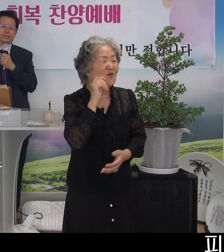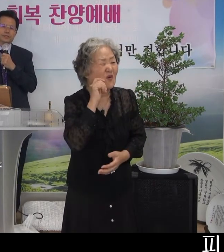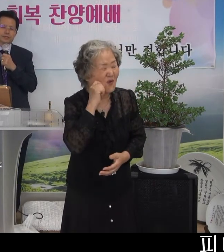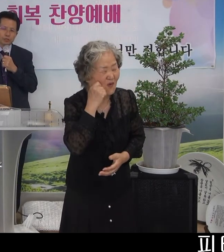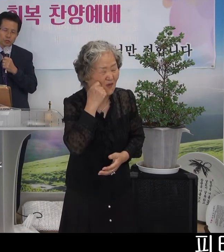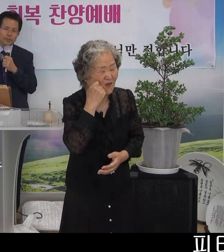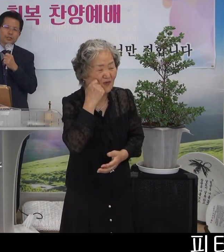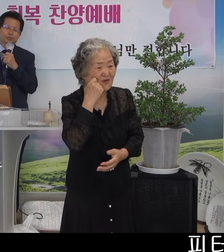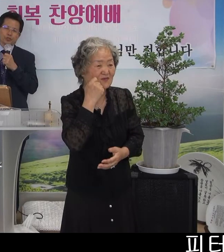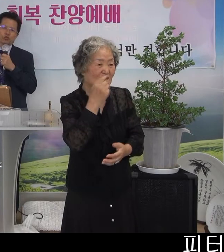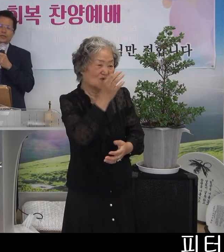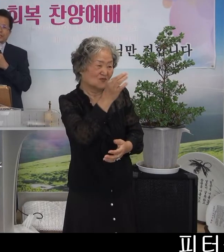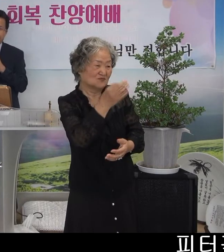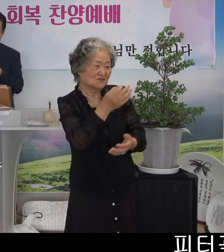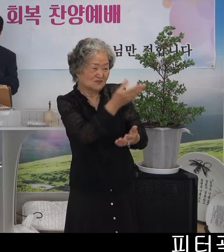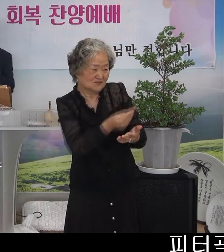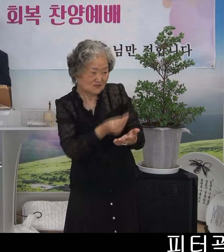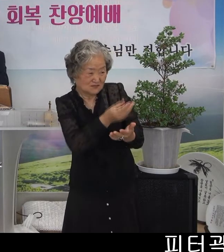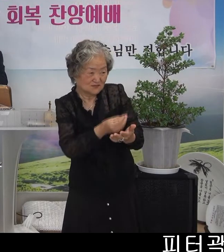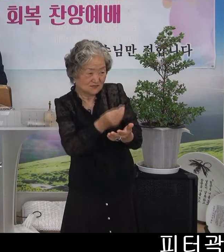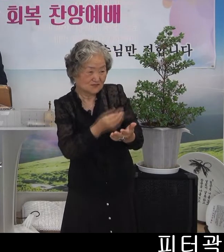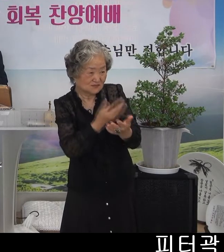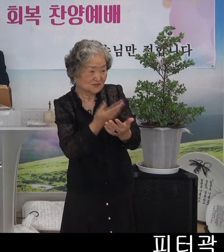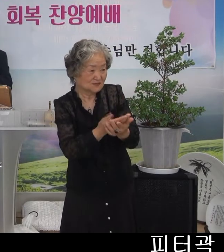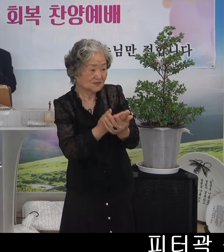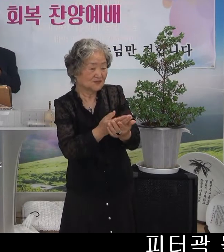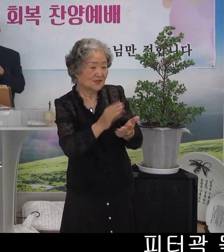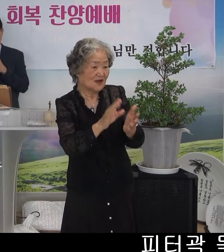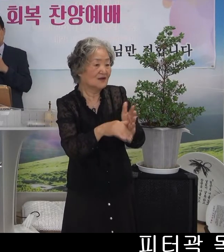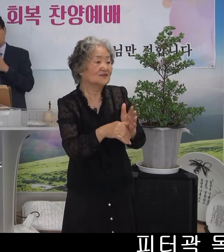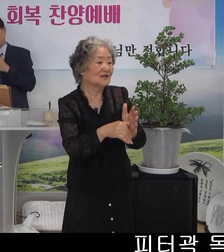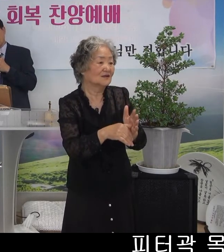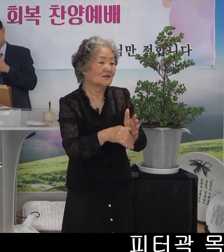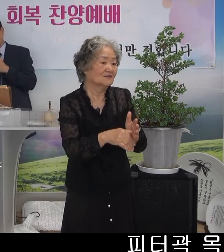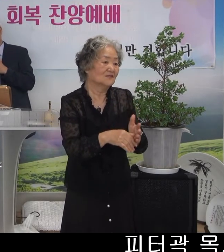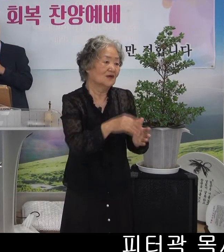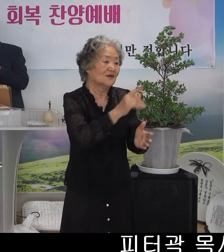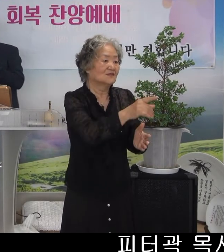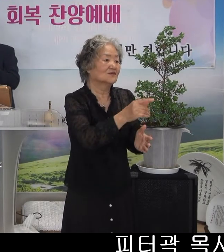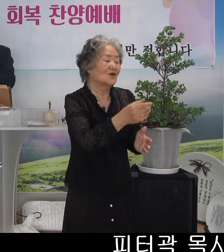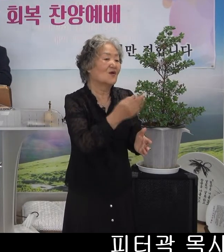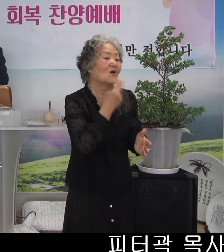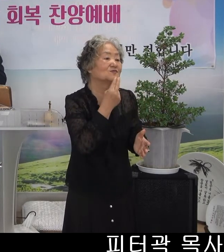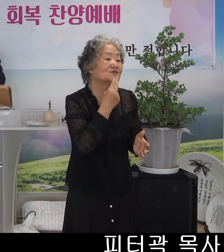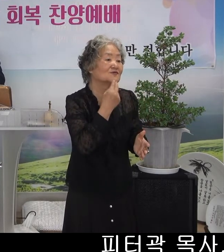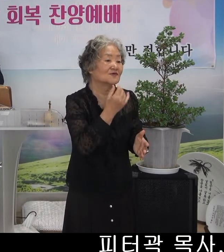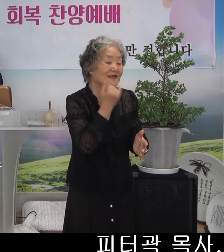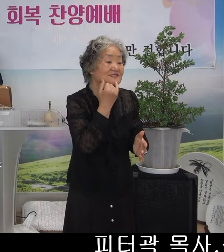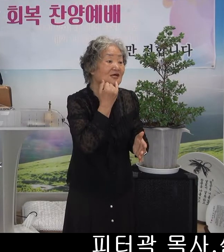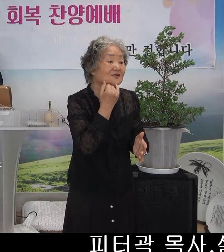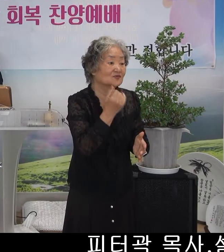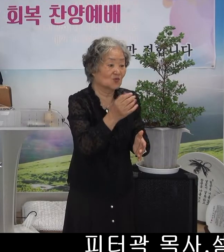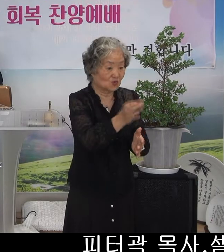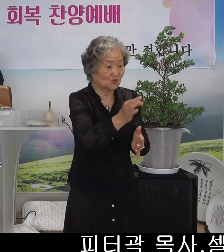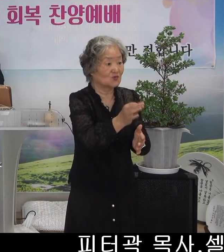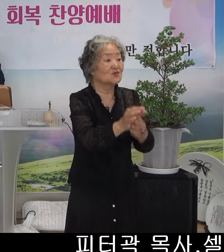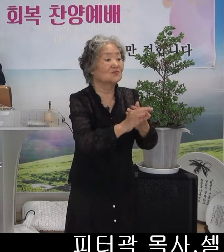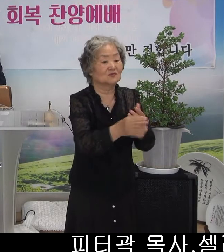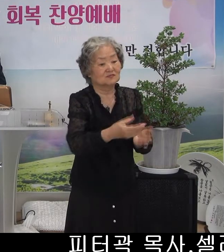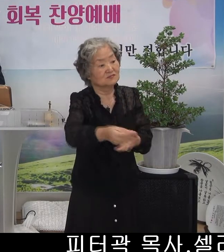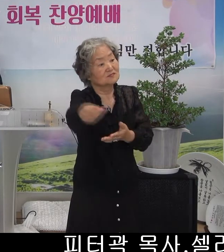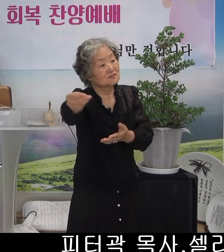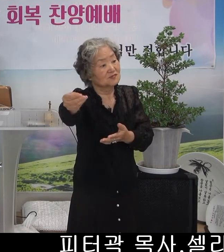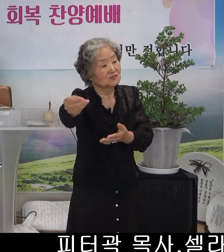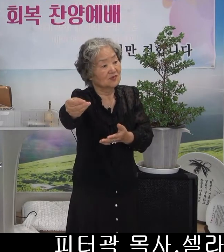한다면 있어도 그만 없어도 그만 이럴 때 돈을 빌려줘라. 돈은 내 손 안에 있을 때 그것이 내 돈이지 내 손을 밖에